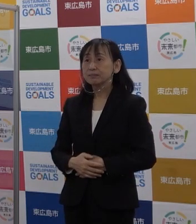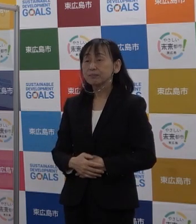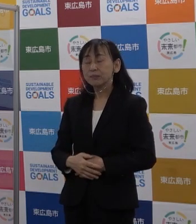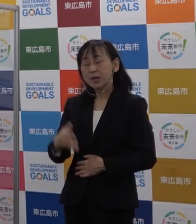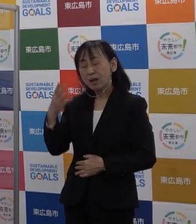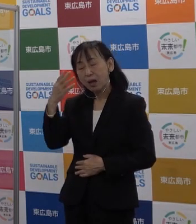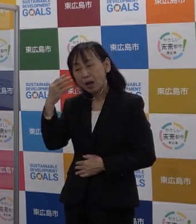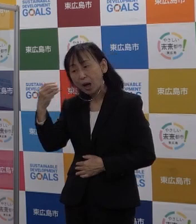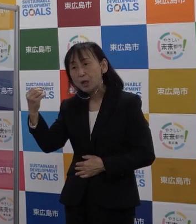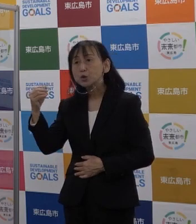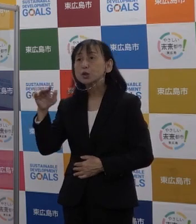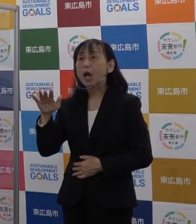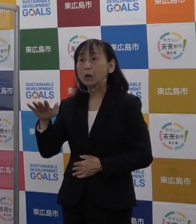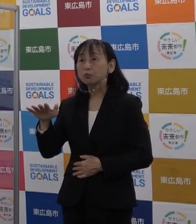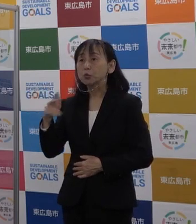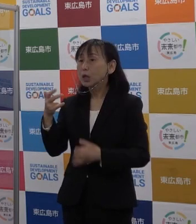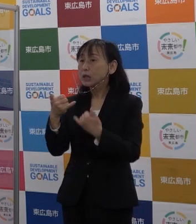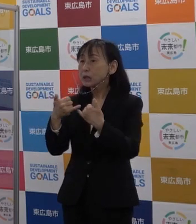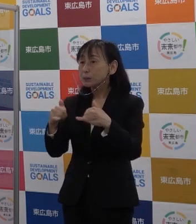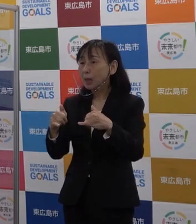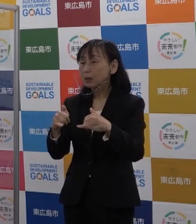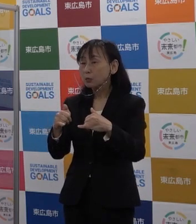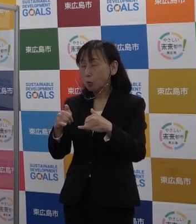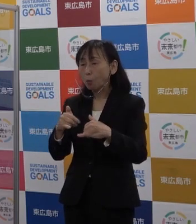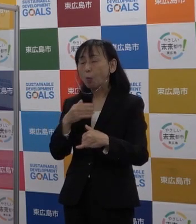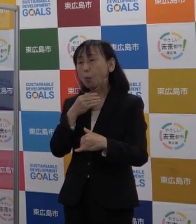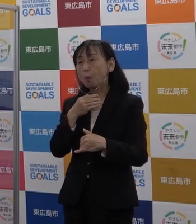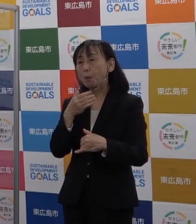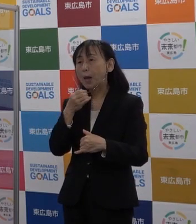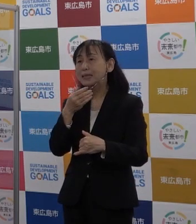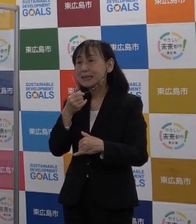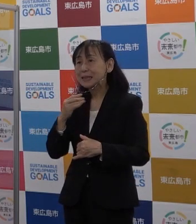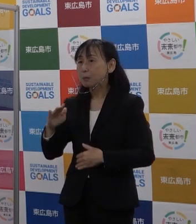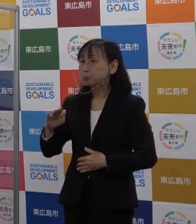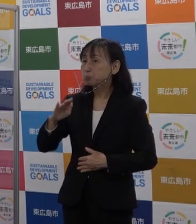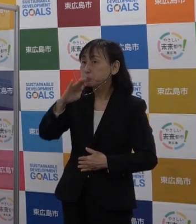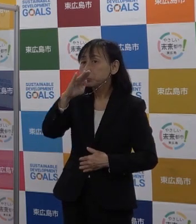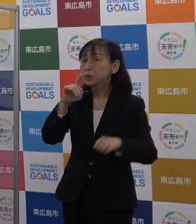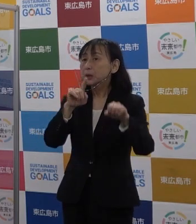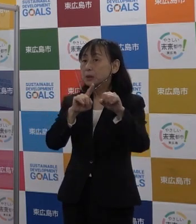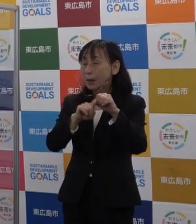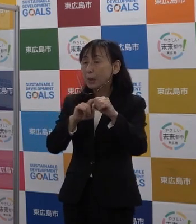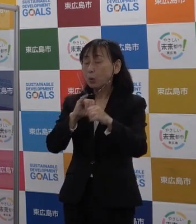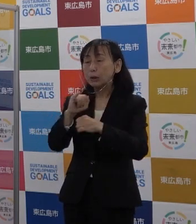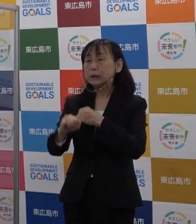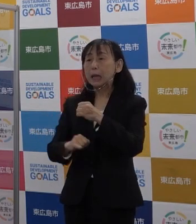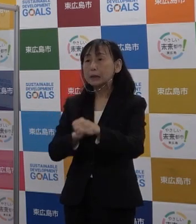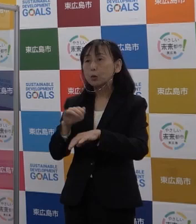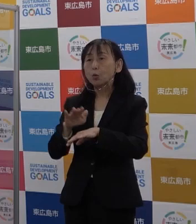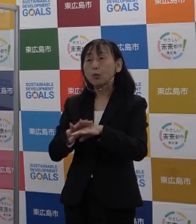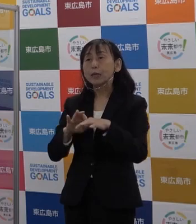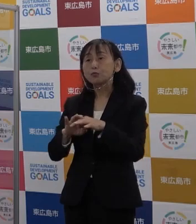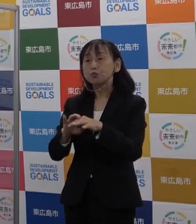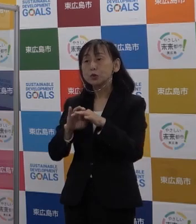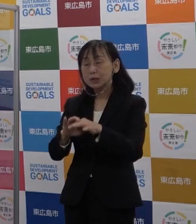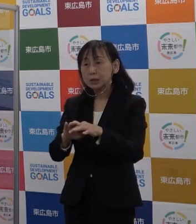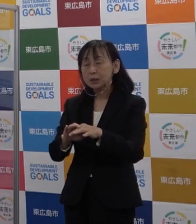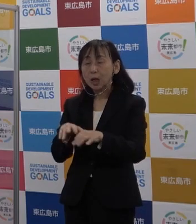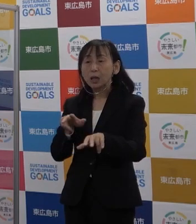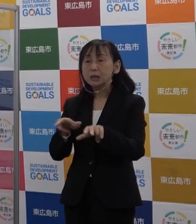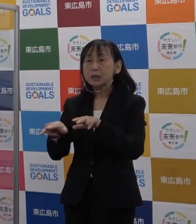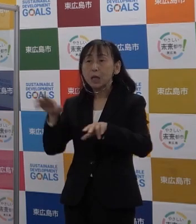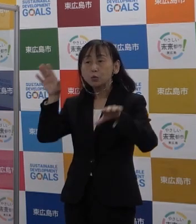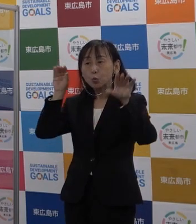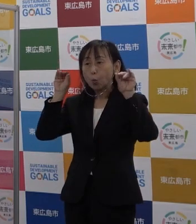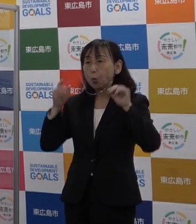関心の高いあるいは市民の利便性を向上するようなオンライン手続きであるとか市政情報の配信であるとかそのよう